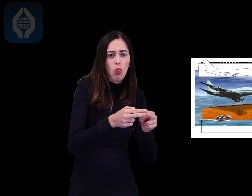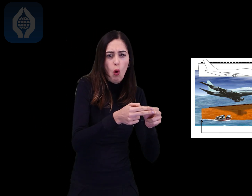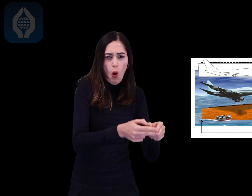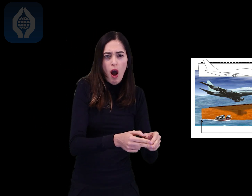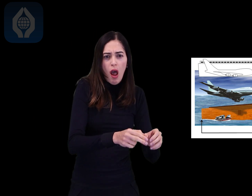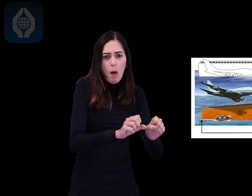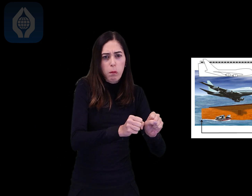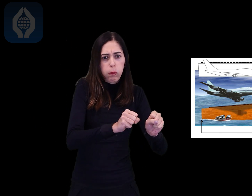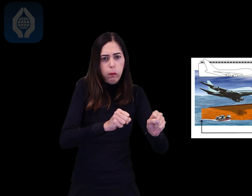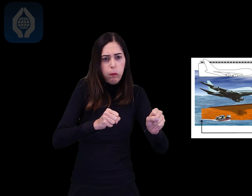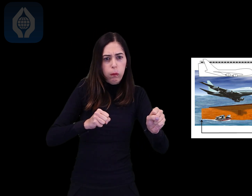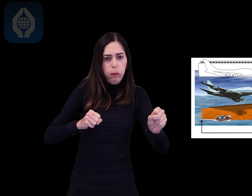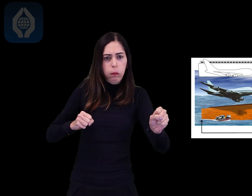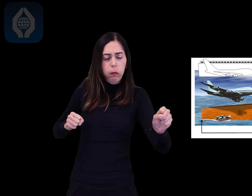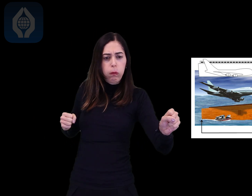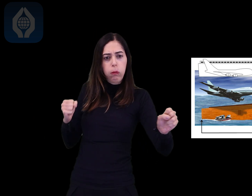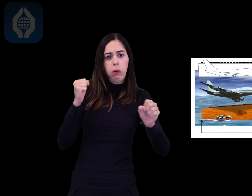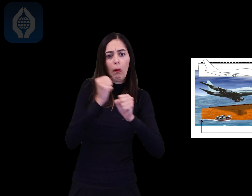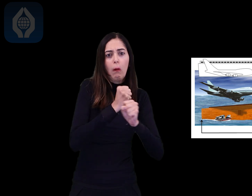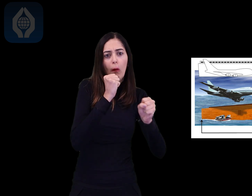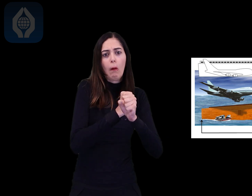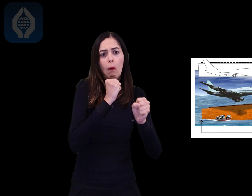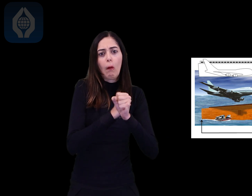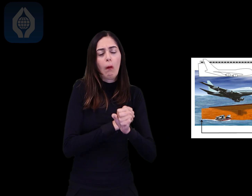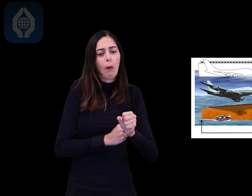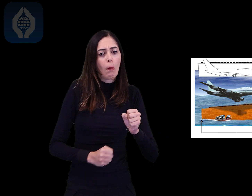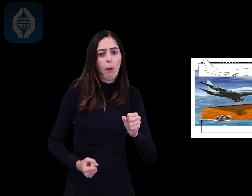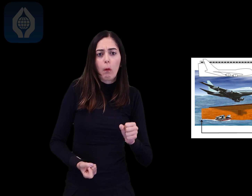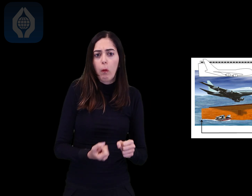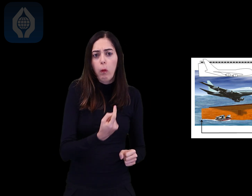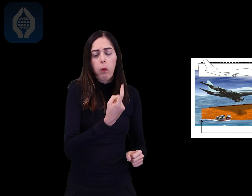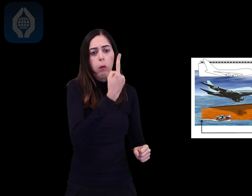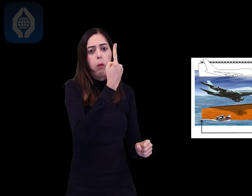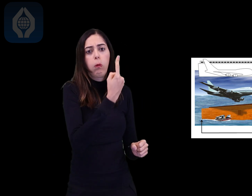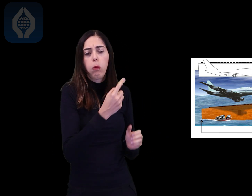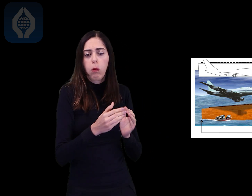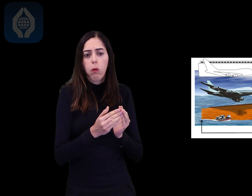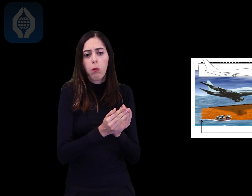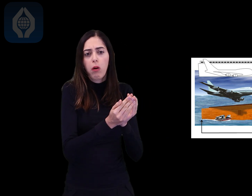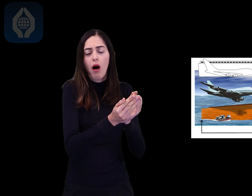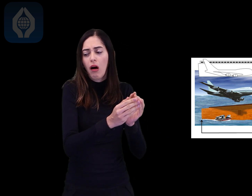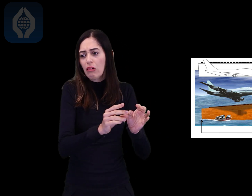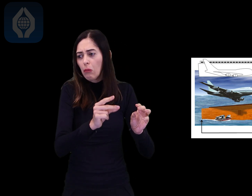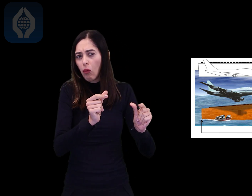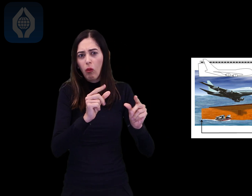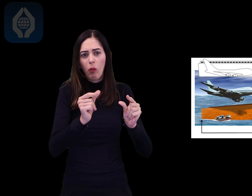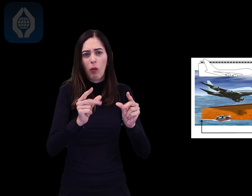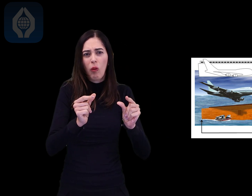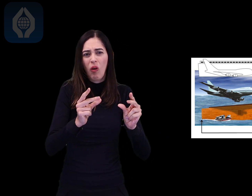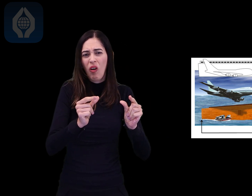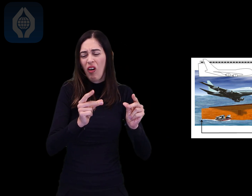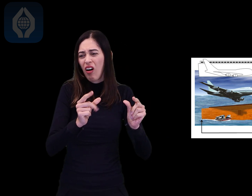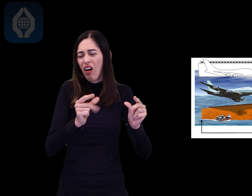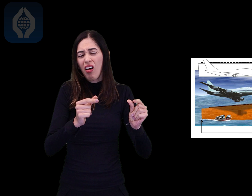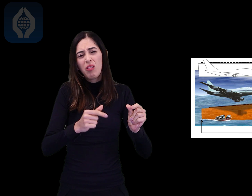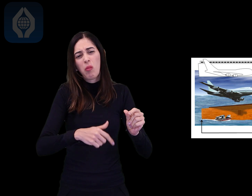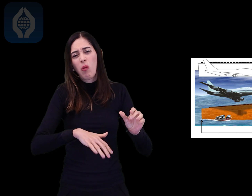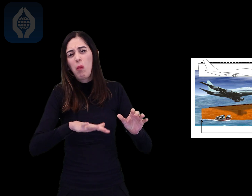até o século XX. Esses detalhes interessantes nos fazem lembrar do grande conhecimento de Deus sobre todas